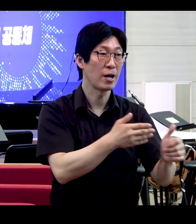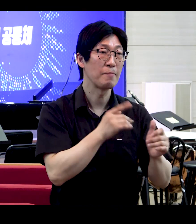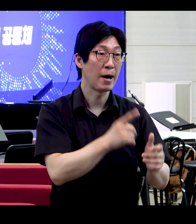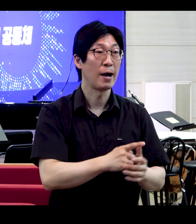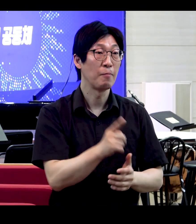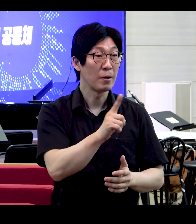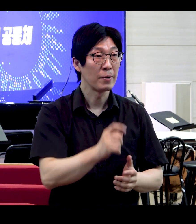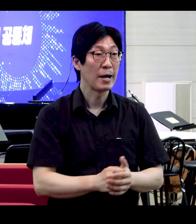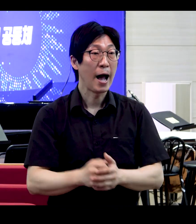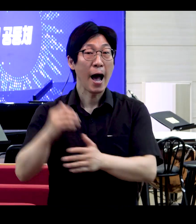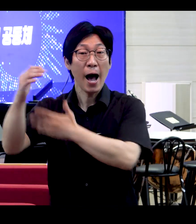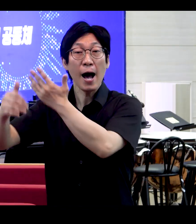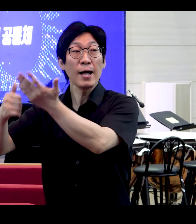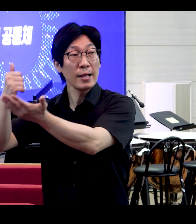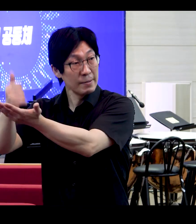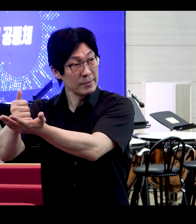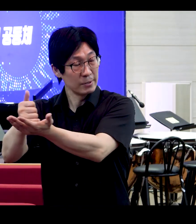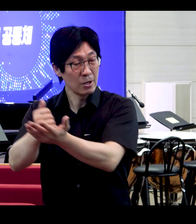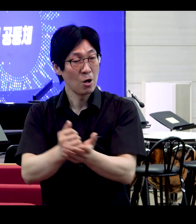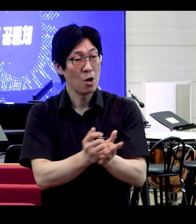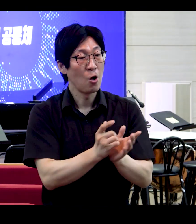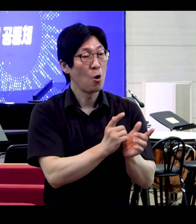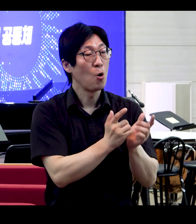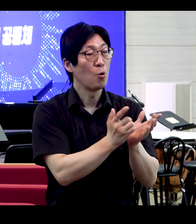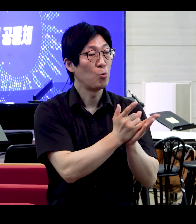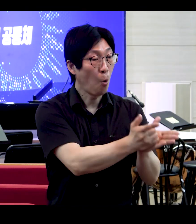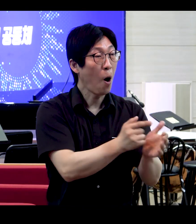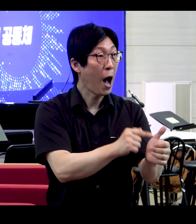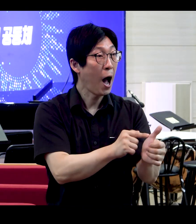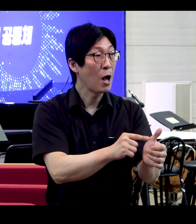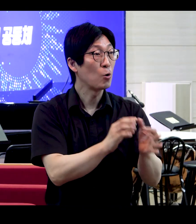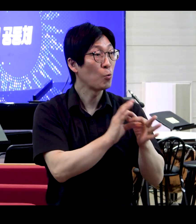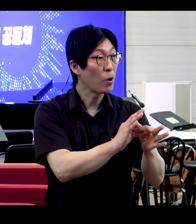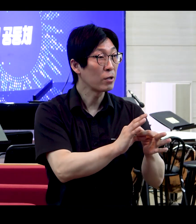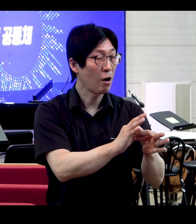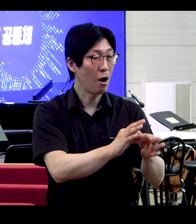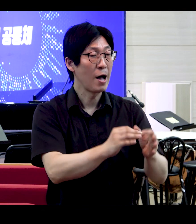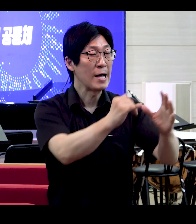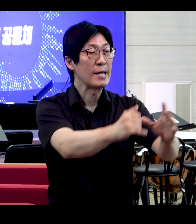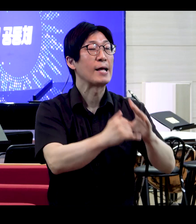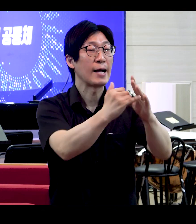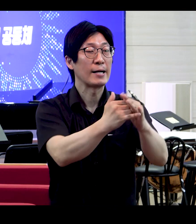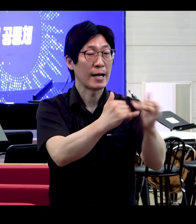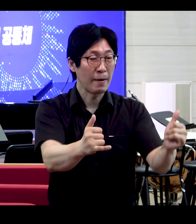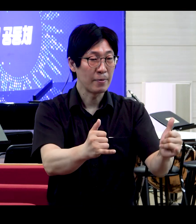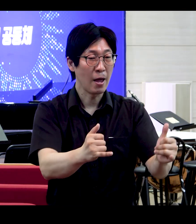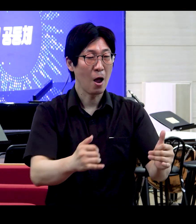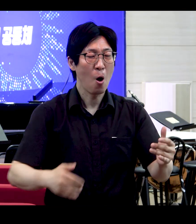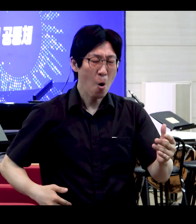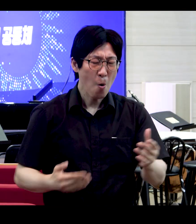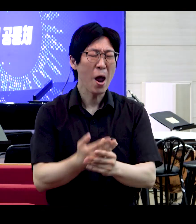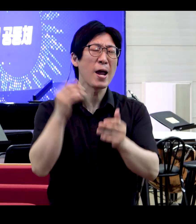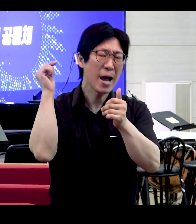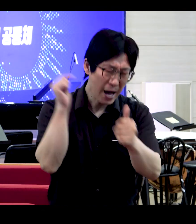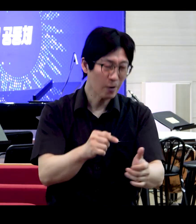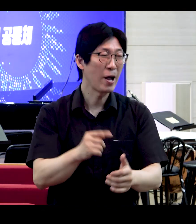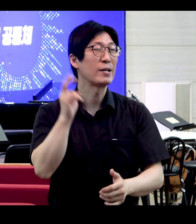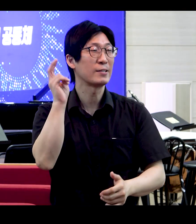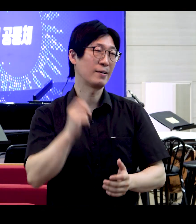하나님은요 노아를 통해서 계속 말씀하셨어요. 회개하라고, 아니면 심판받는다고.